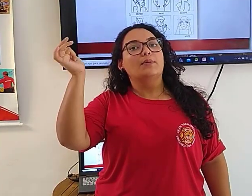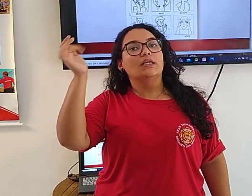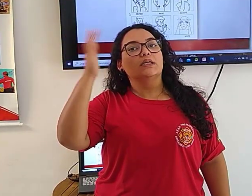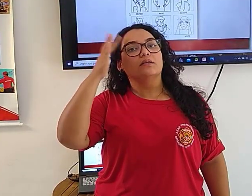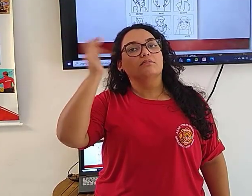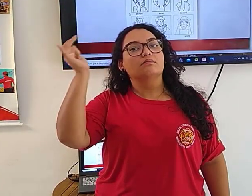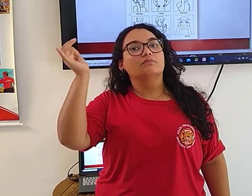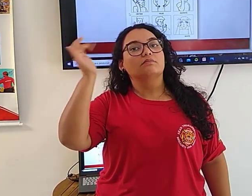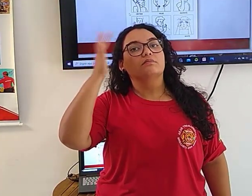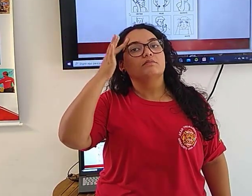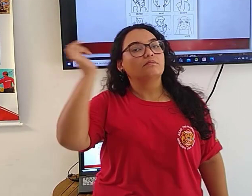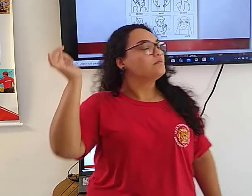Amanhã.